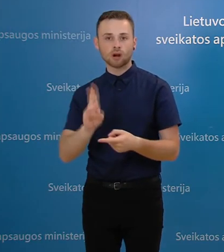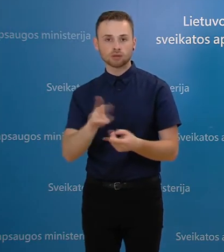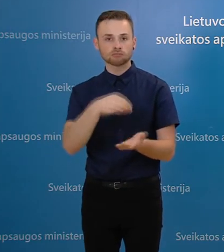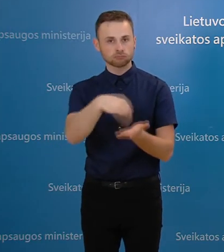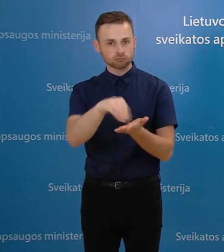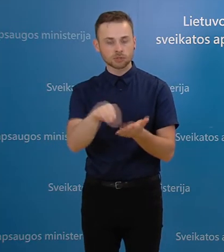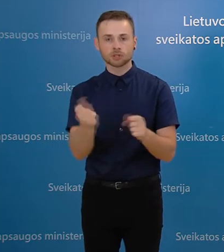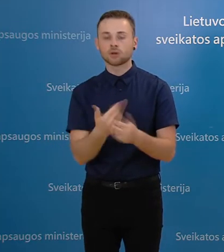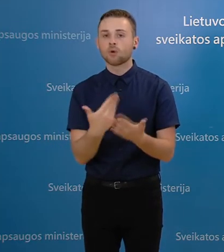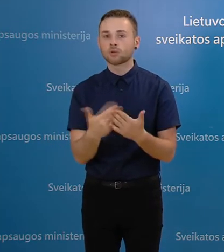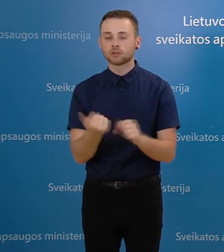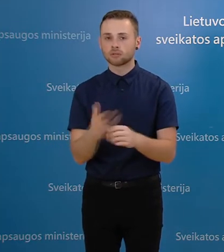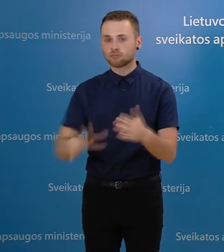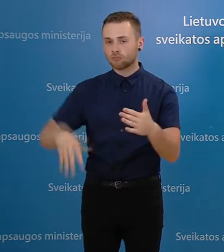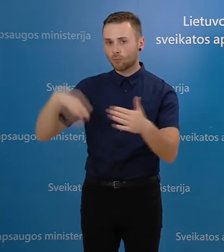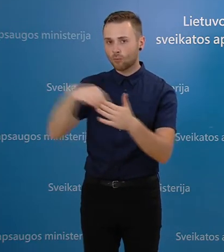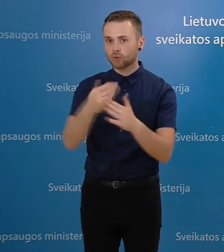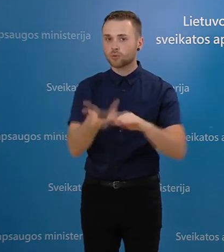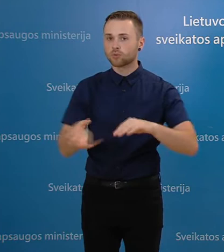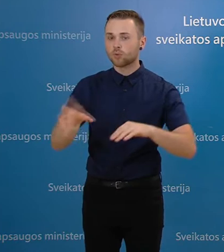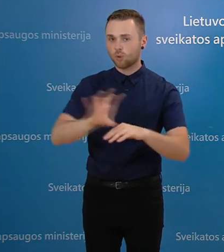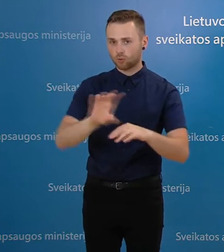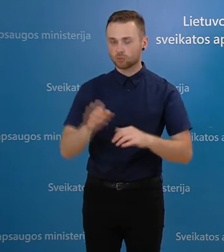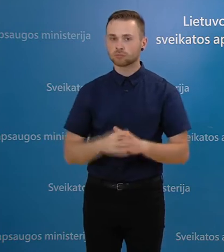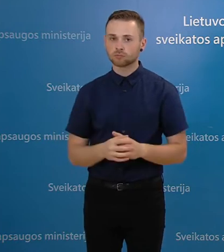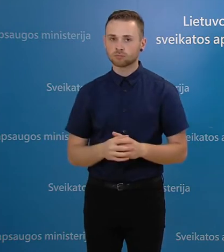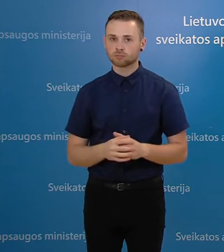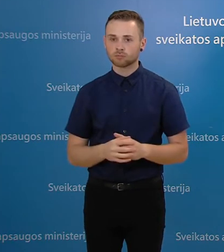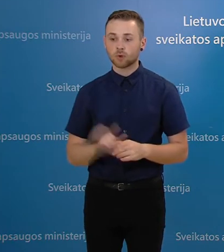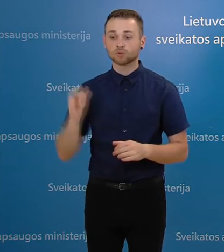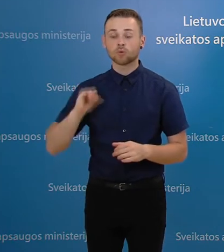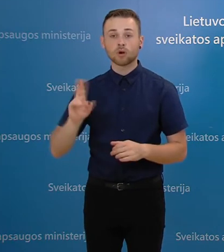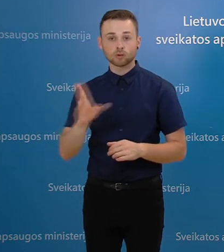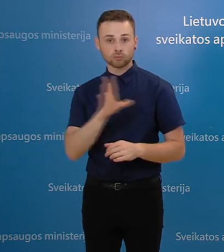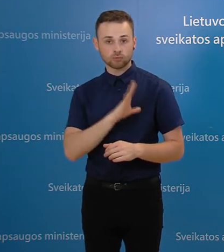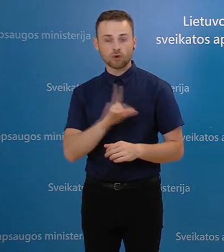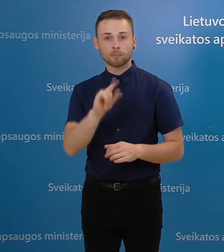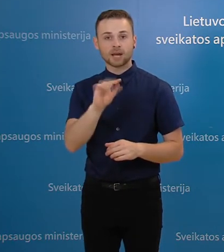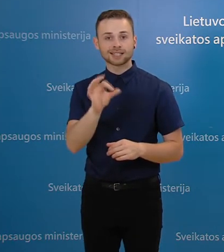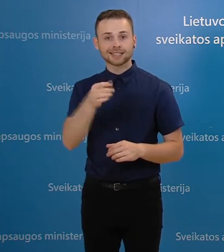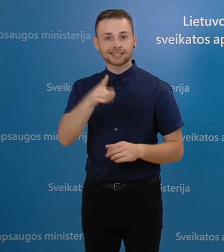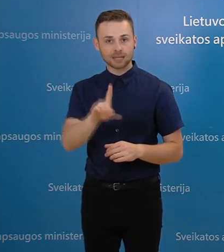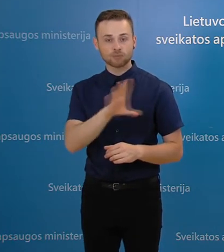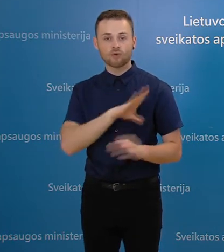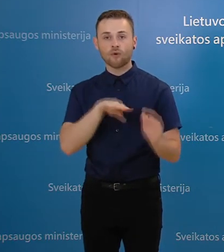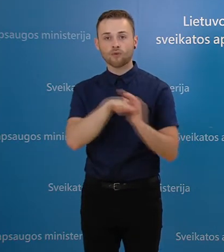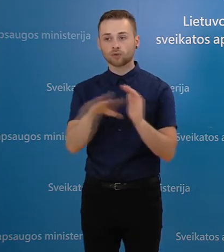daug primokėti už vaistus, tiek iš tų pačių pacientų sumokėtų privalomo sveikatos draudimo